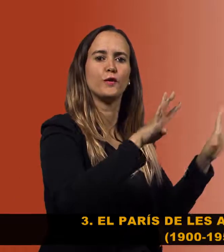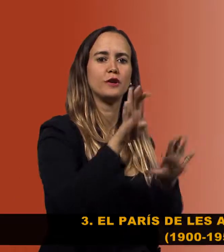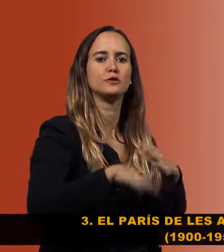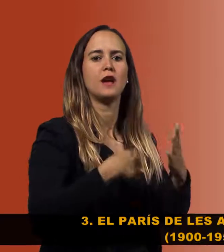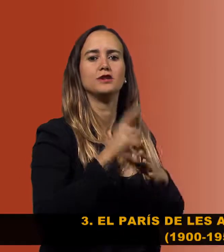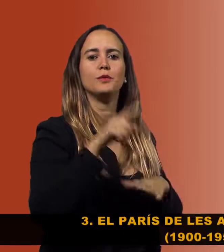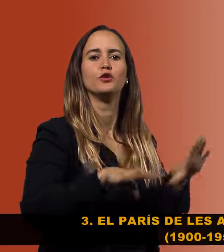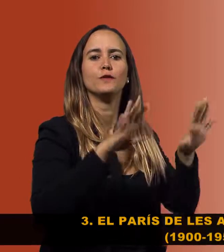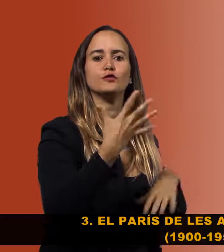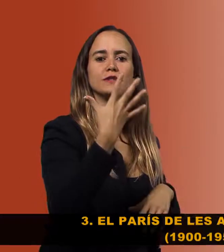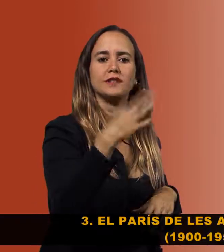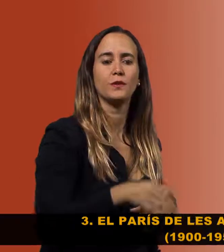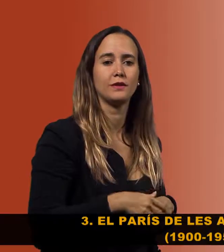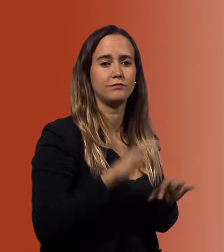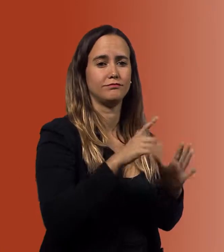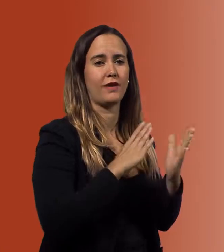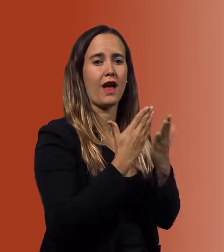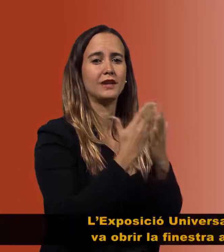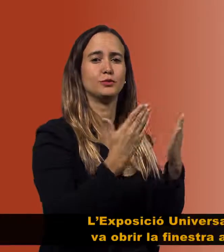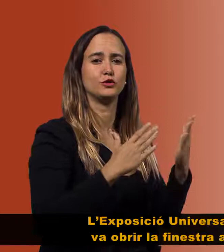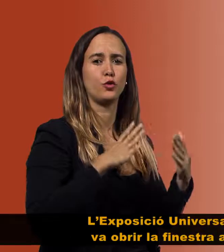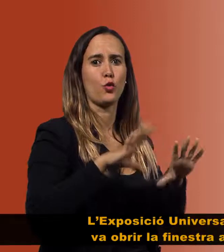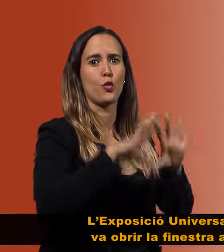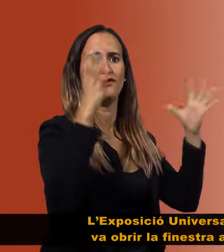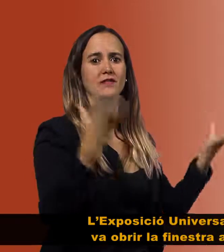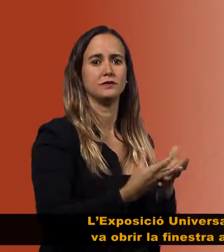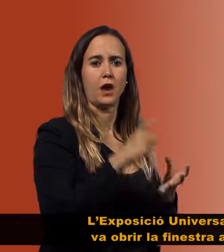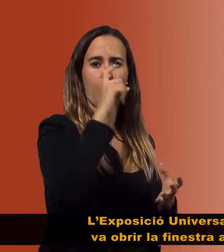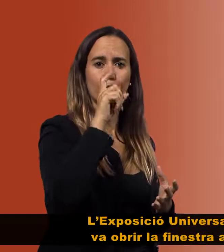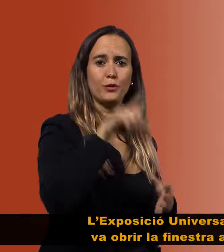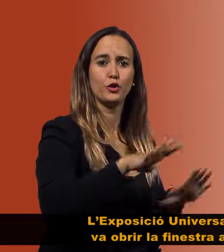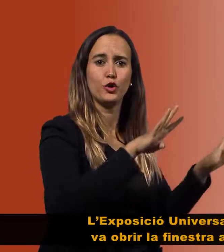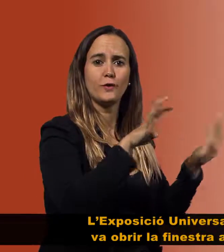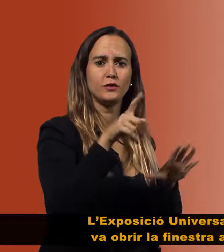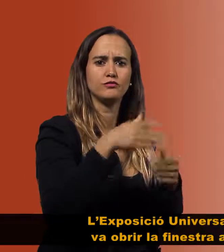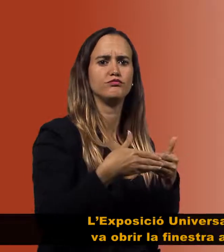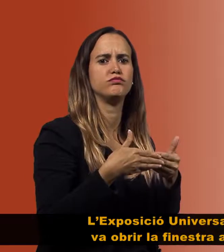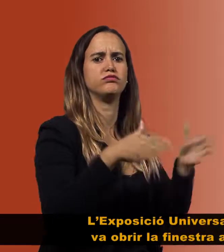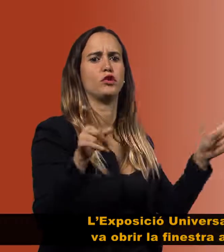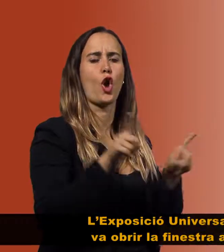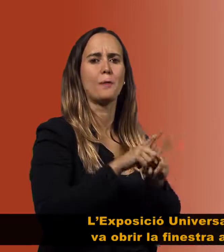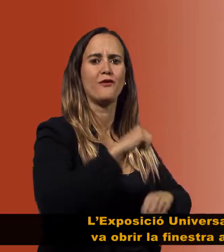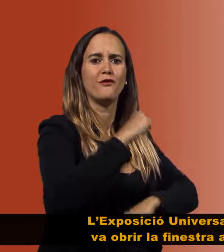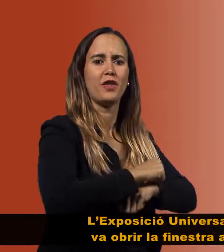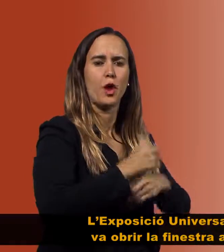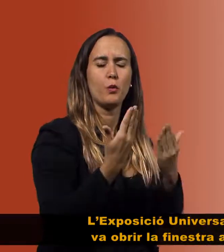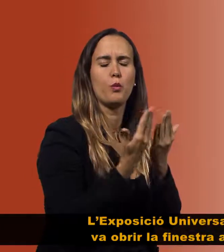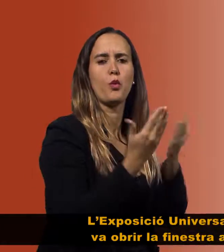1900-1950. L'Exposició Universal de l'any 1900 va obrir la finestra a la modernitat i la capital francesa